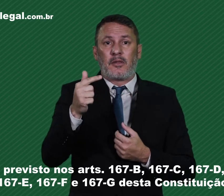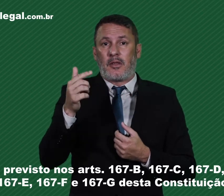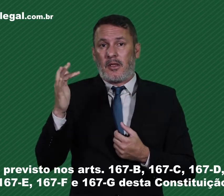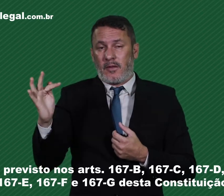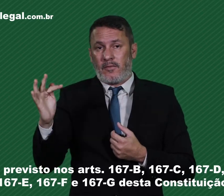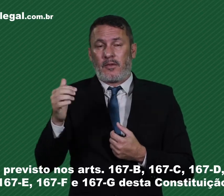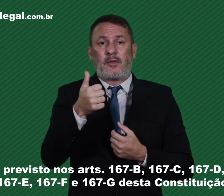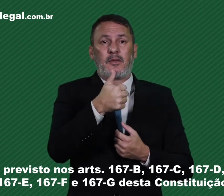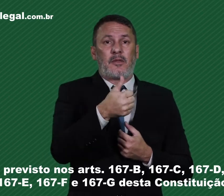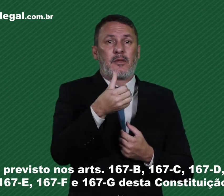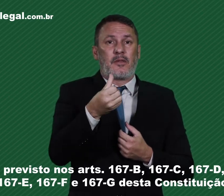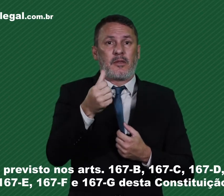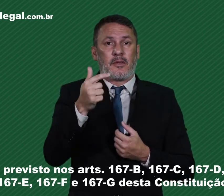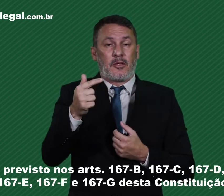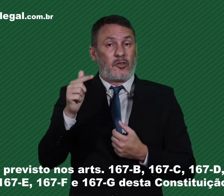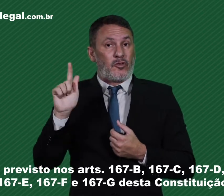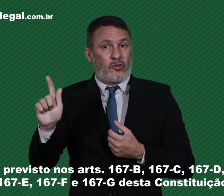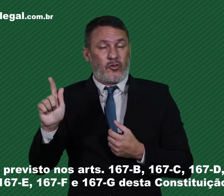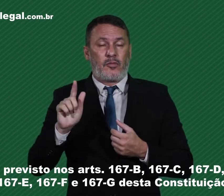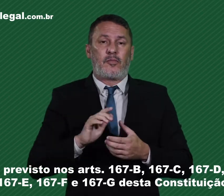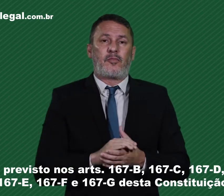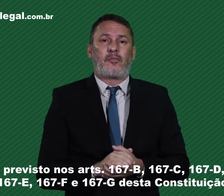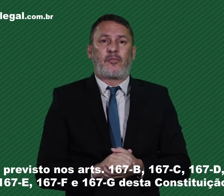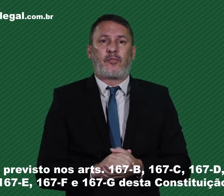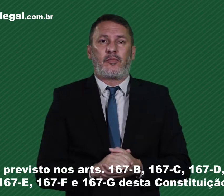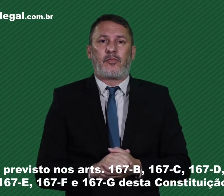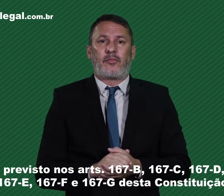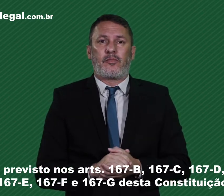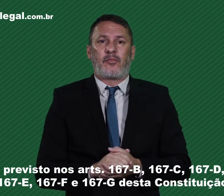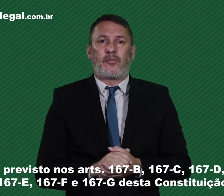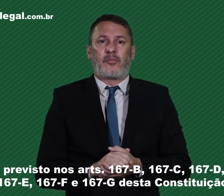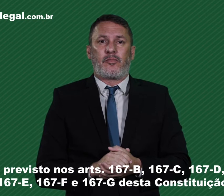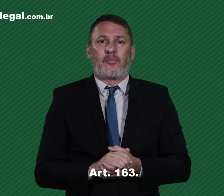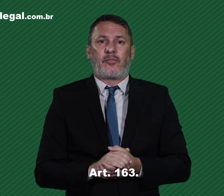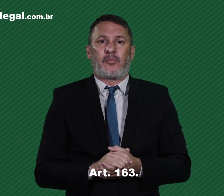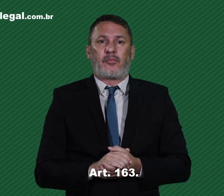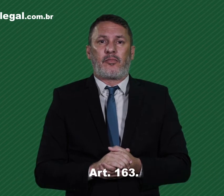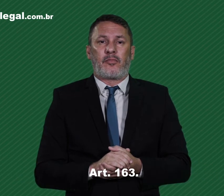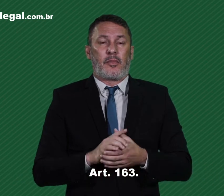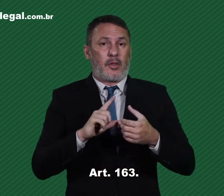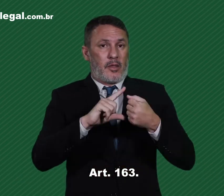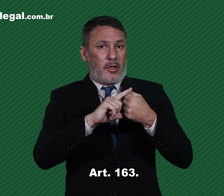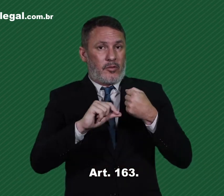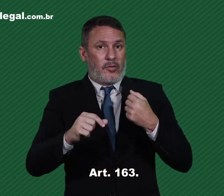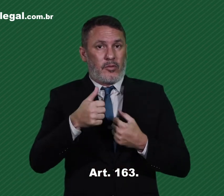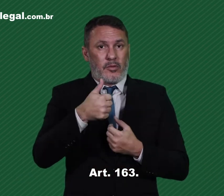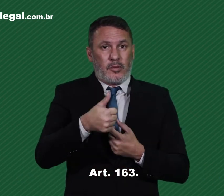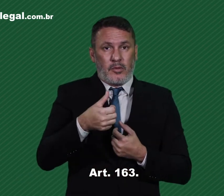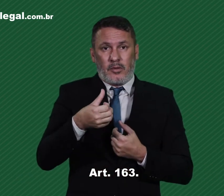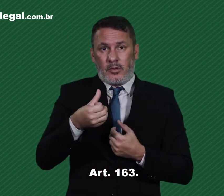e 167 G desta Constituição artigo 163